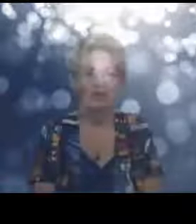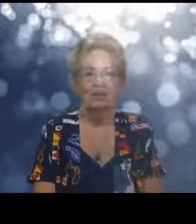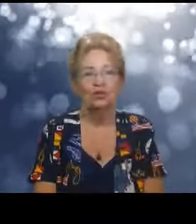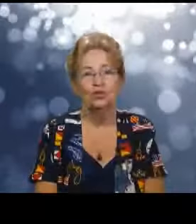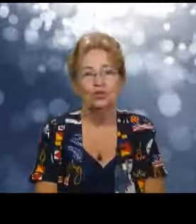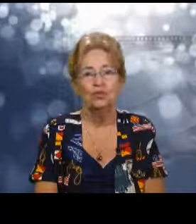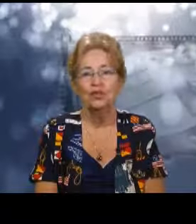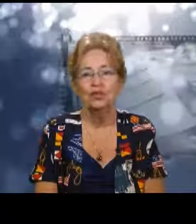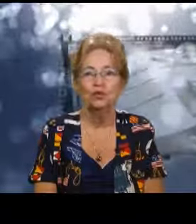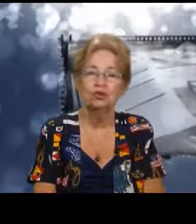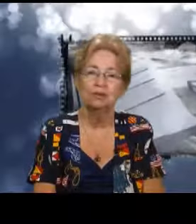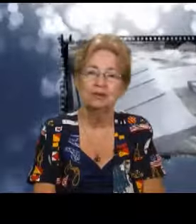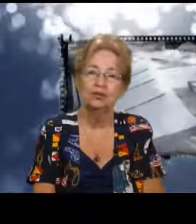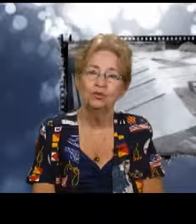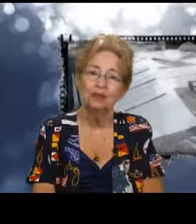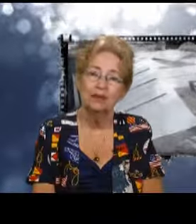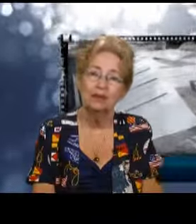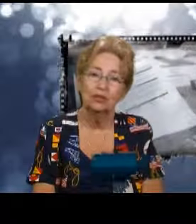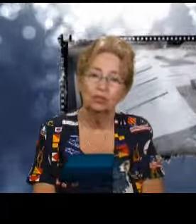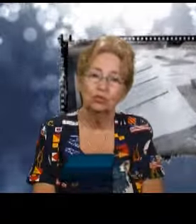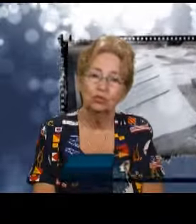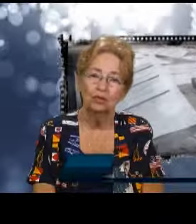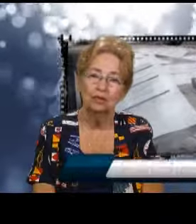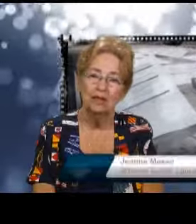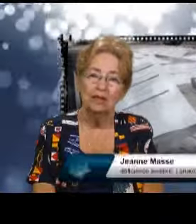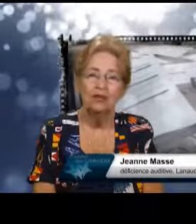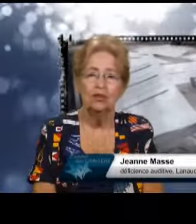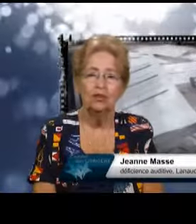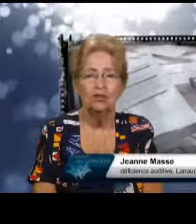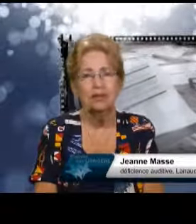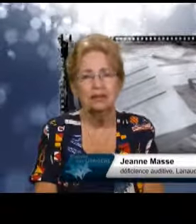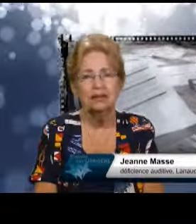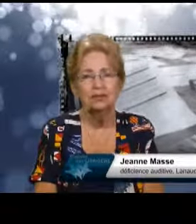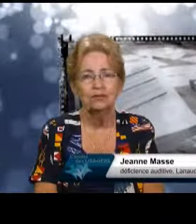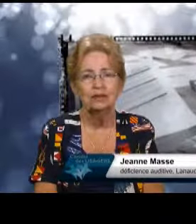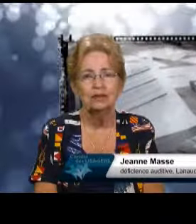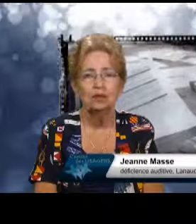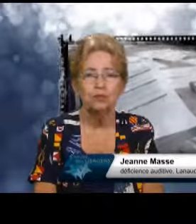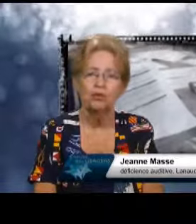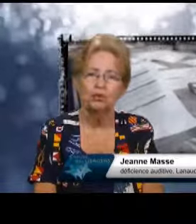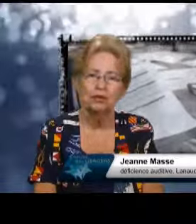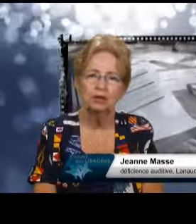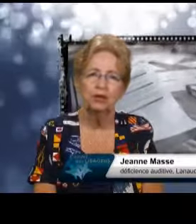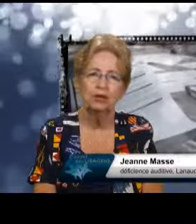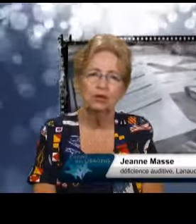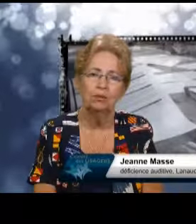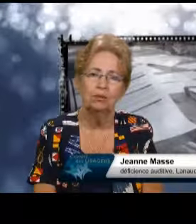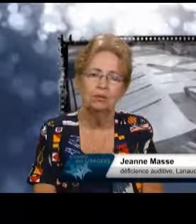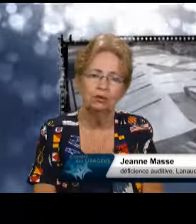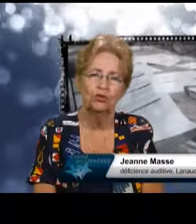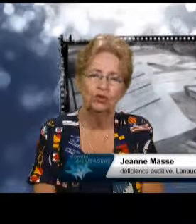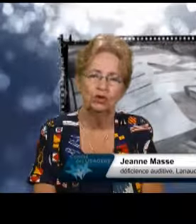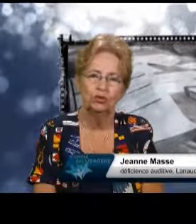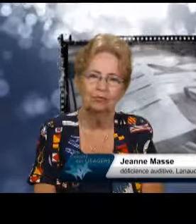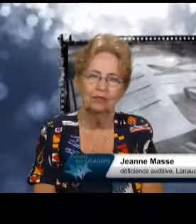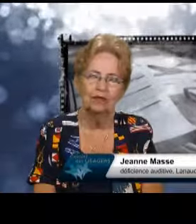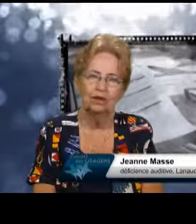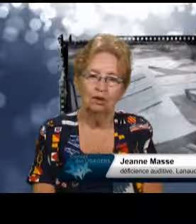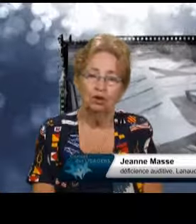Je trouve que les gens du comité sont très respectueux. Ils veulent rendre service et prennent au sérieux les demandes des usagers. Je